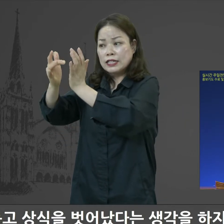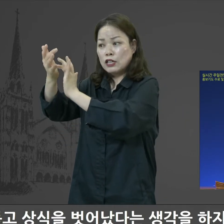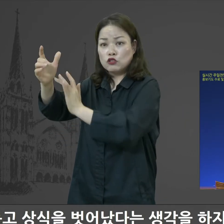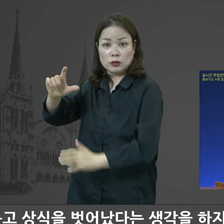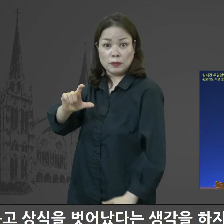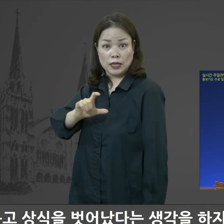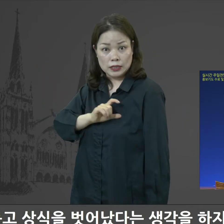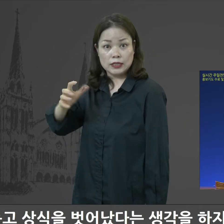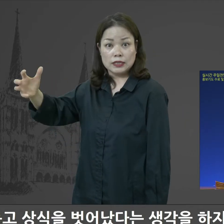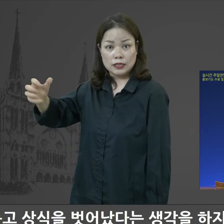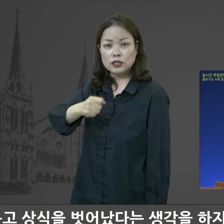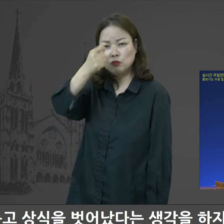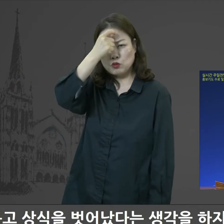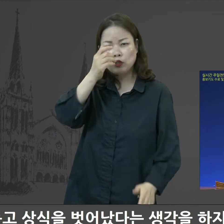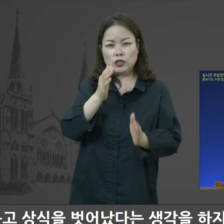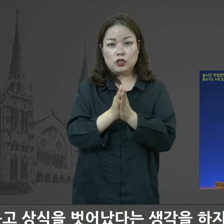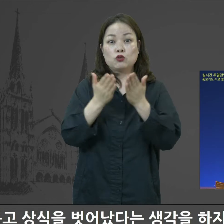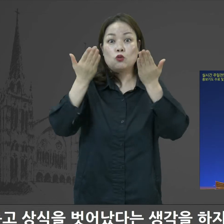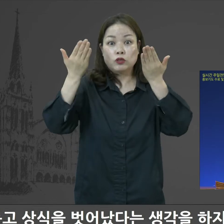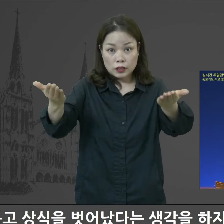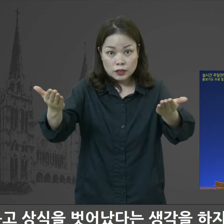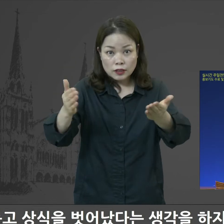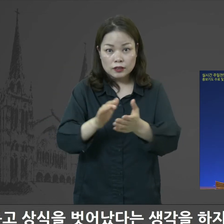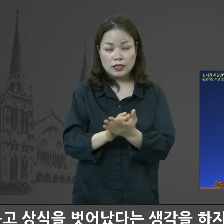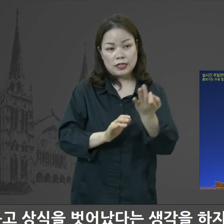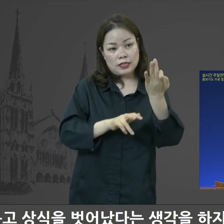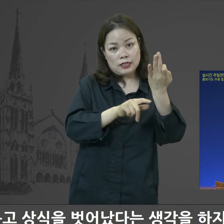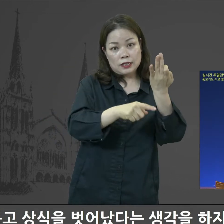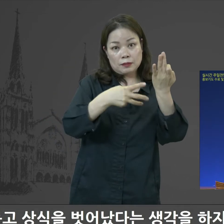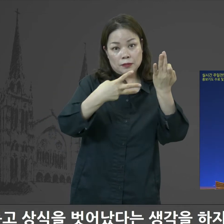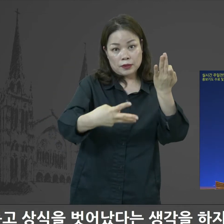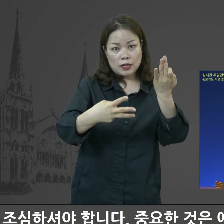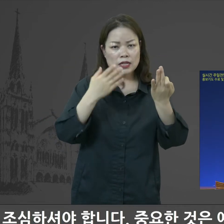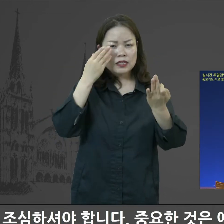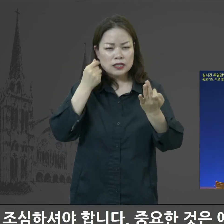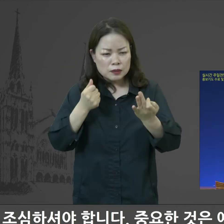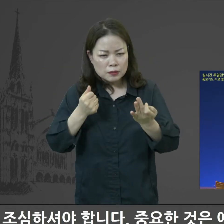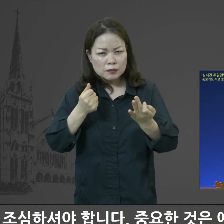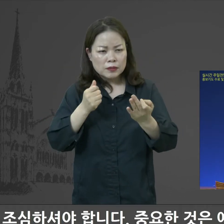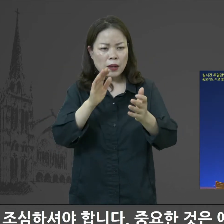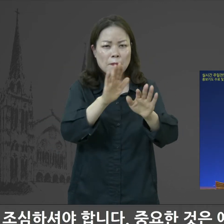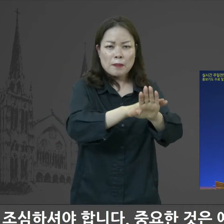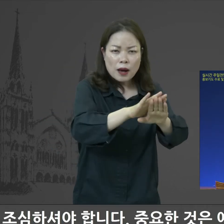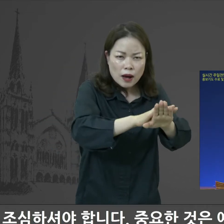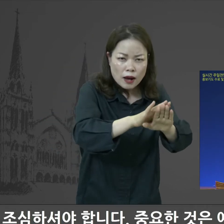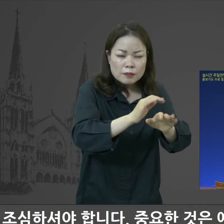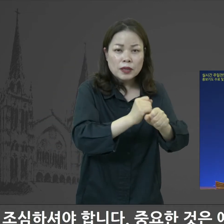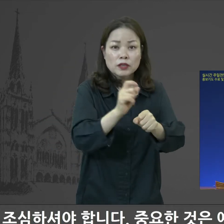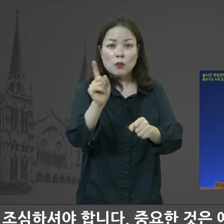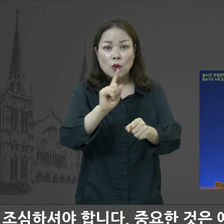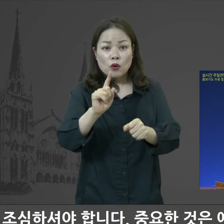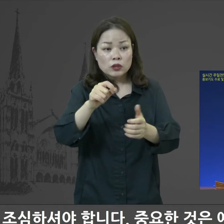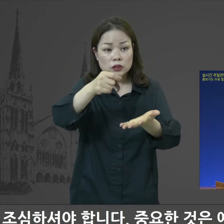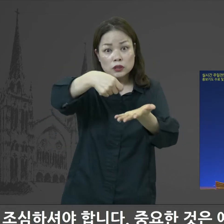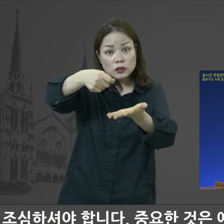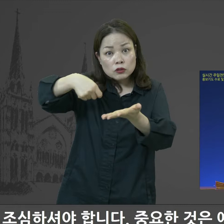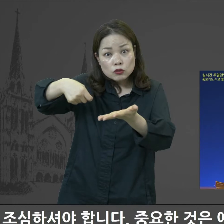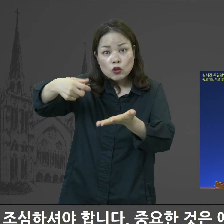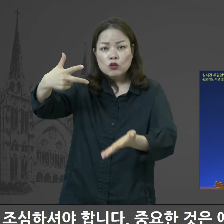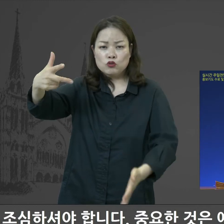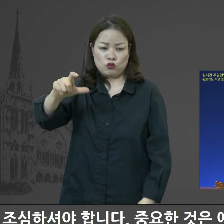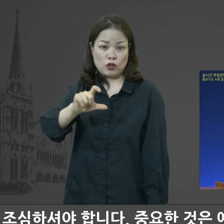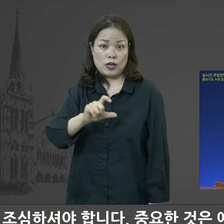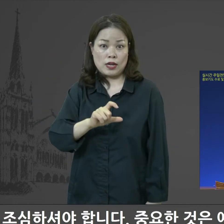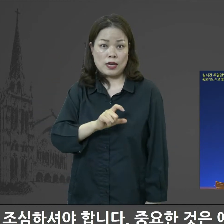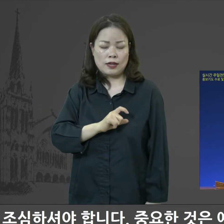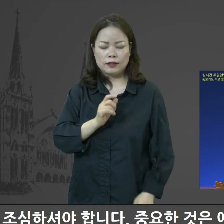이름으로 기도하는 것입니다. 14절 말씀을 보십시오. 기름을 바르며 라는 표현 앞에 어떻게 기록합니까? 주의